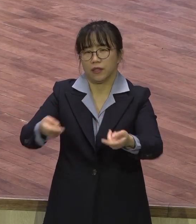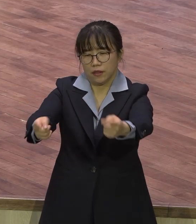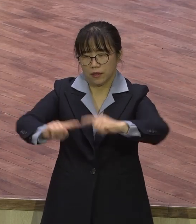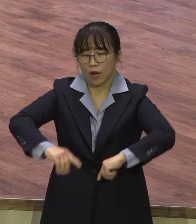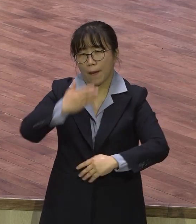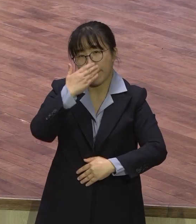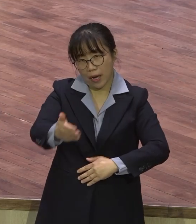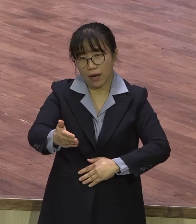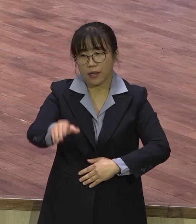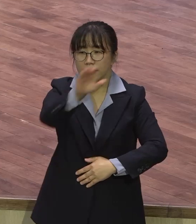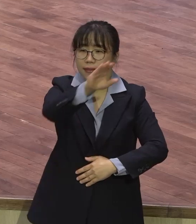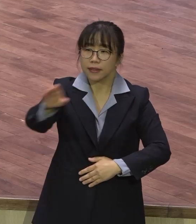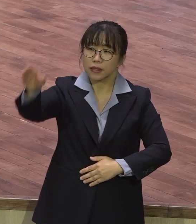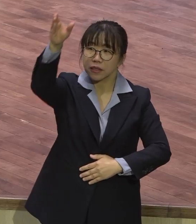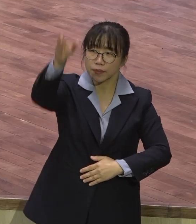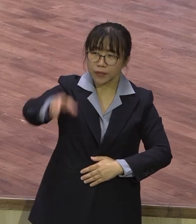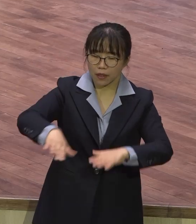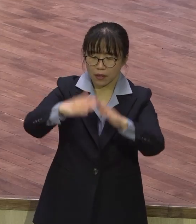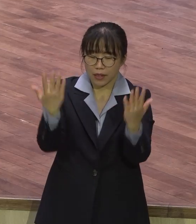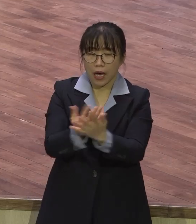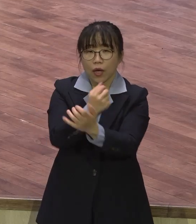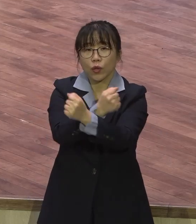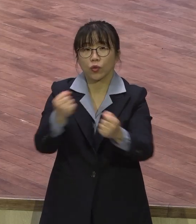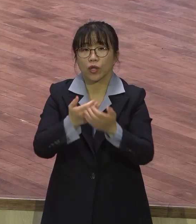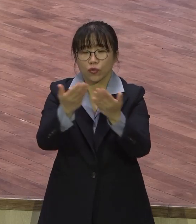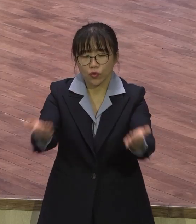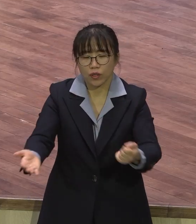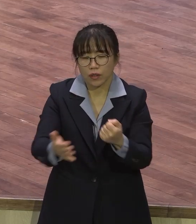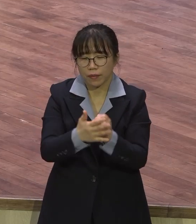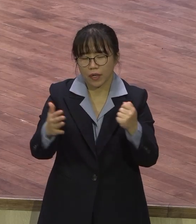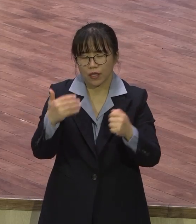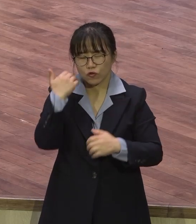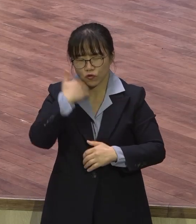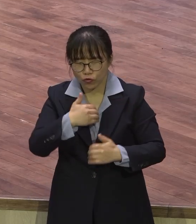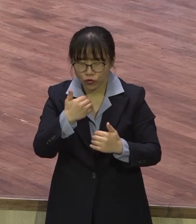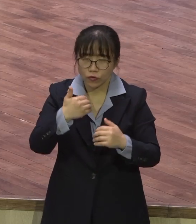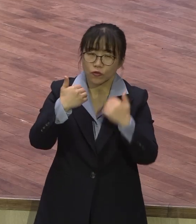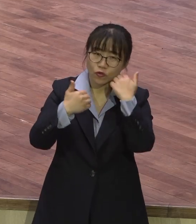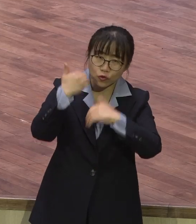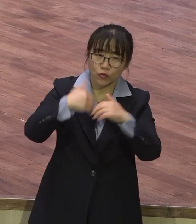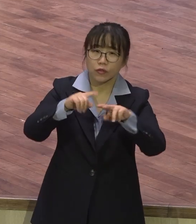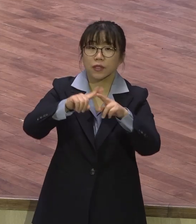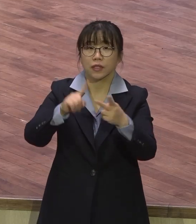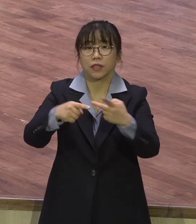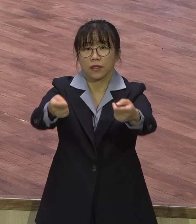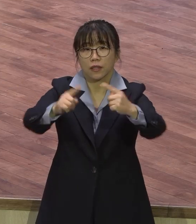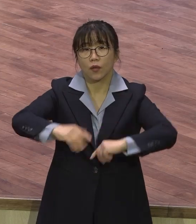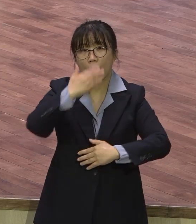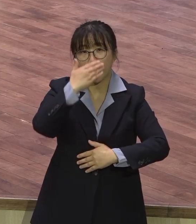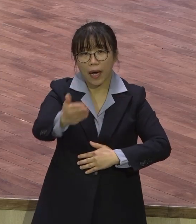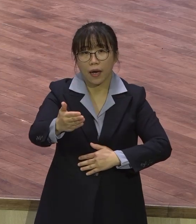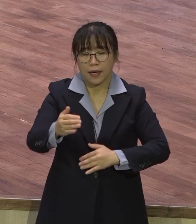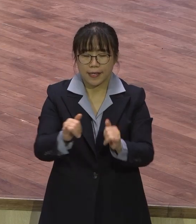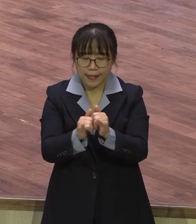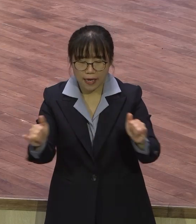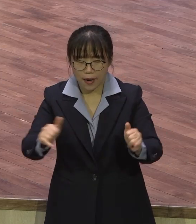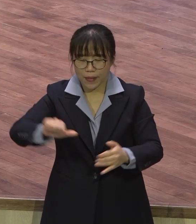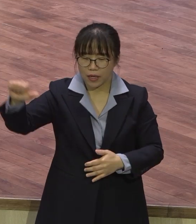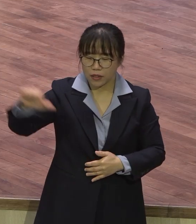십자가에서 다 이루었다 이 말이 뭔 말입니까 사단이 인간에게 주었던 모든 저주가 끝났다